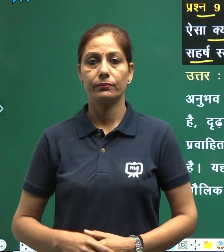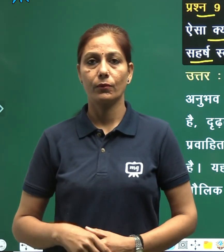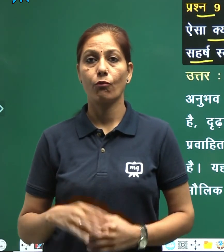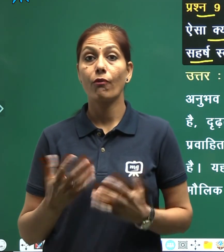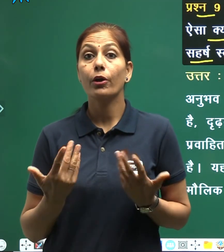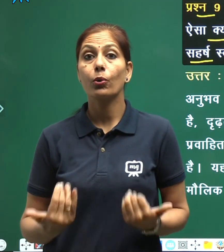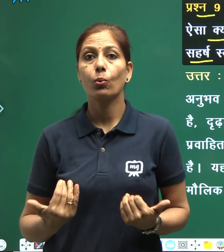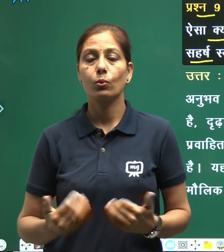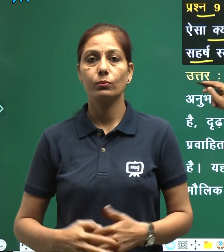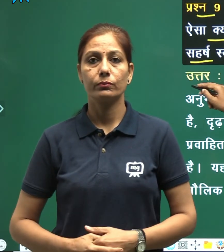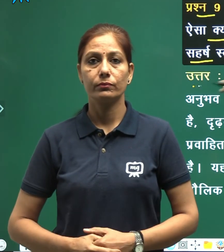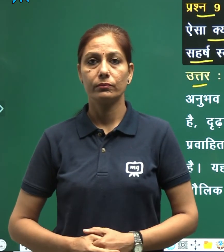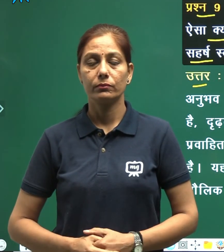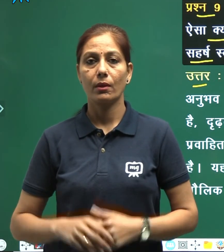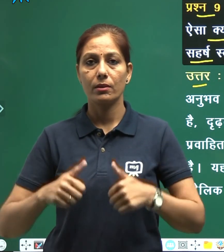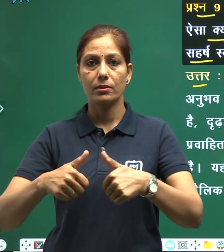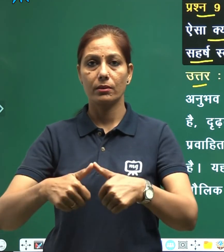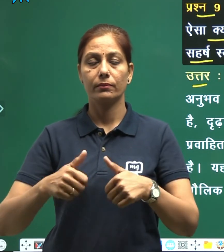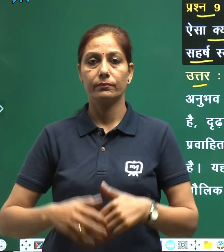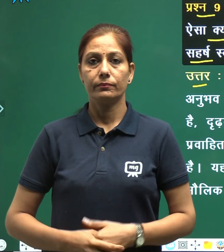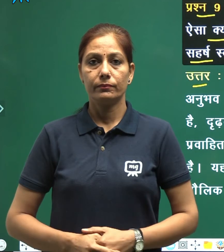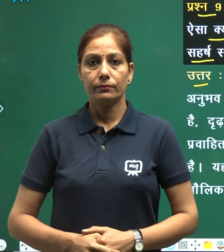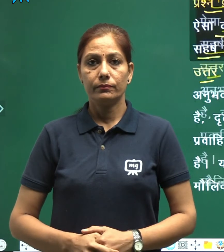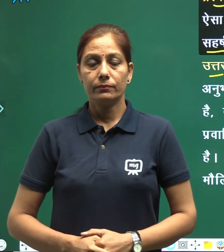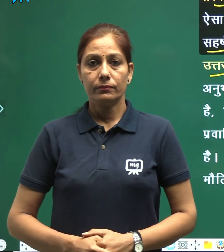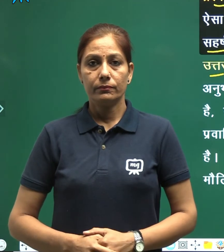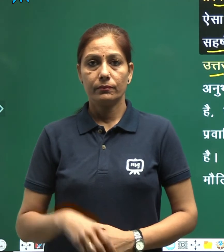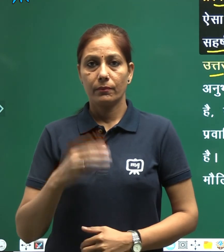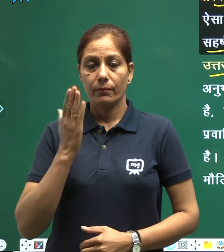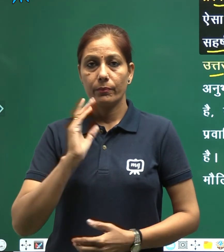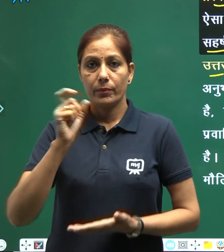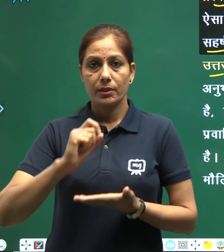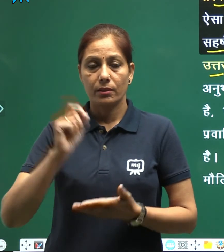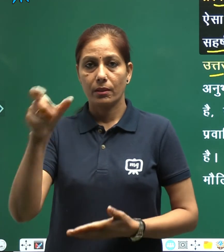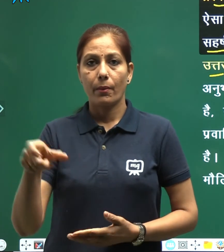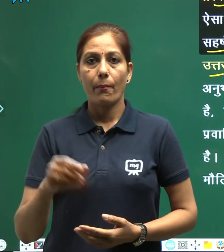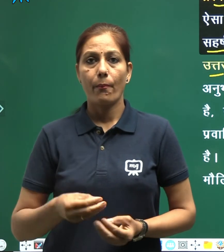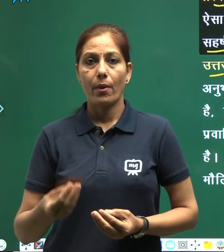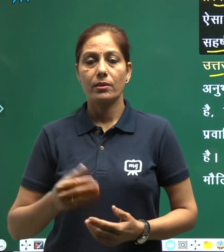क्यों? उत्तर, कवि के पास